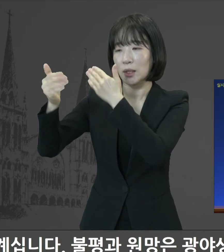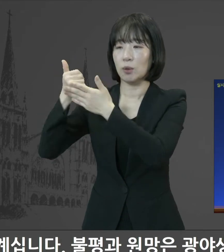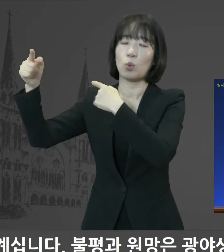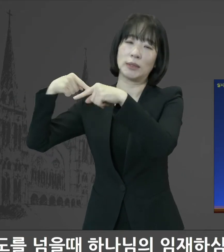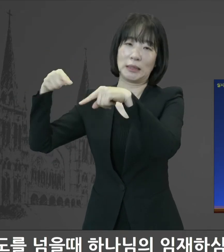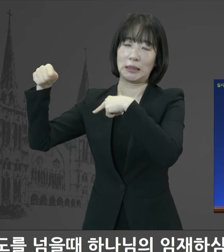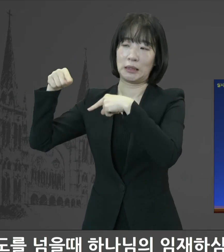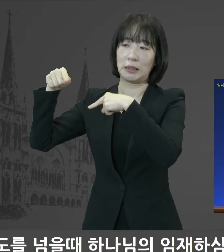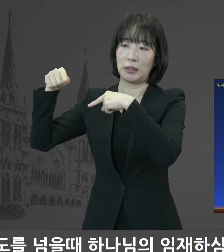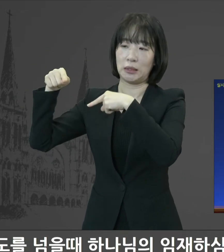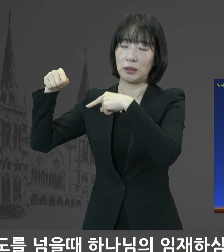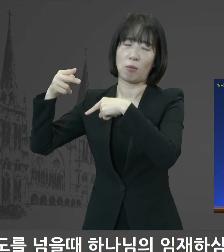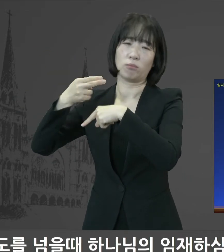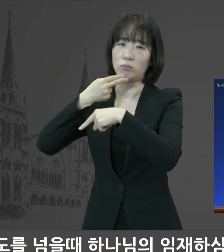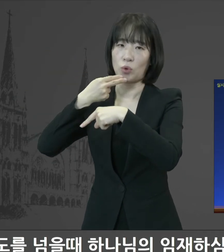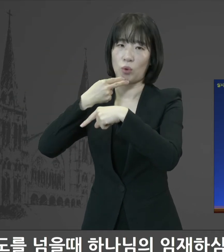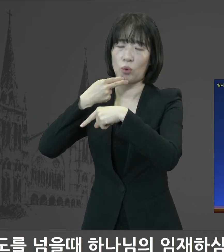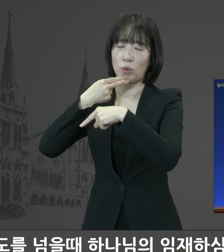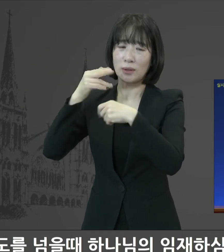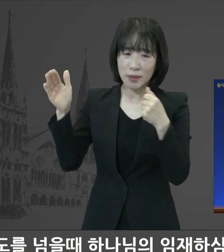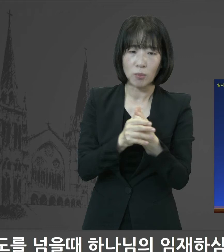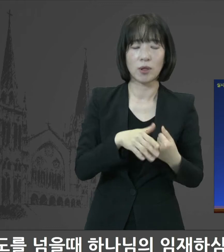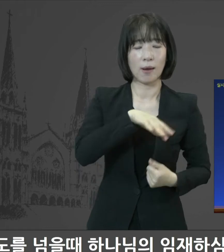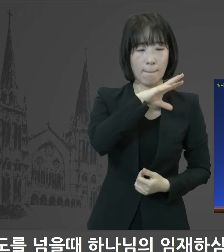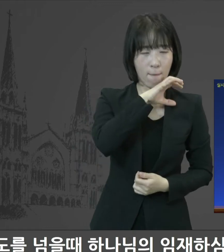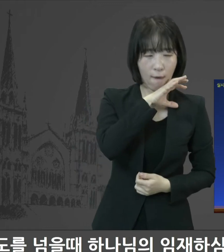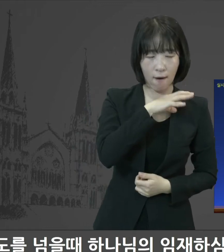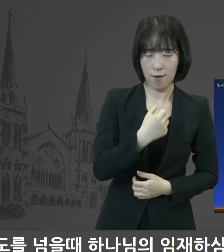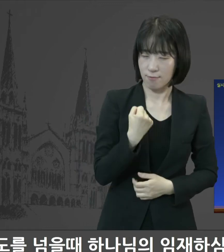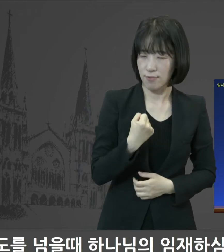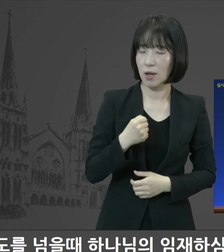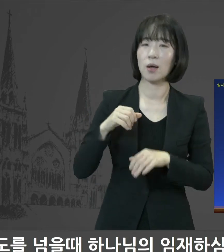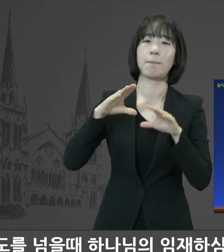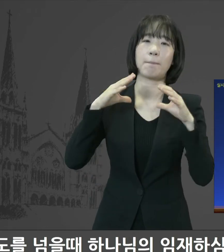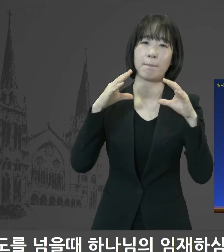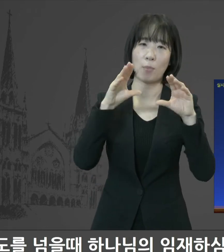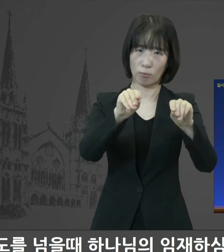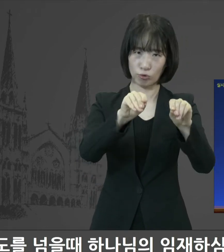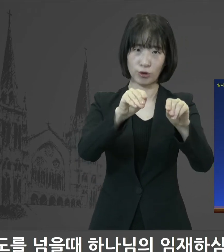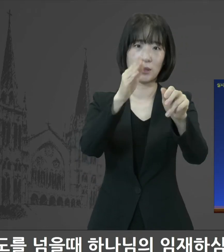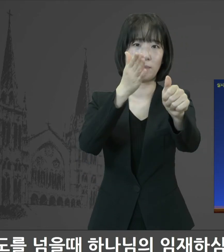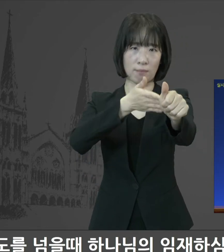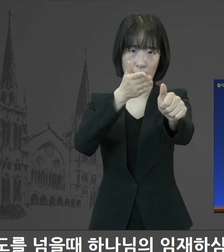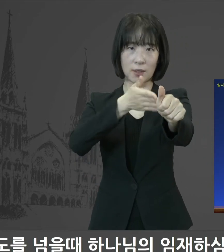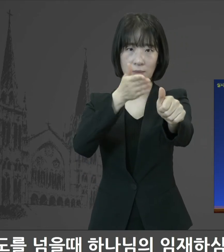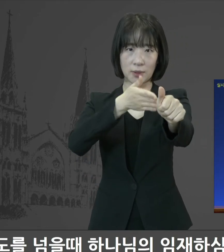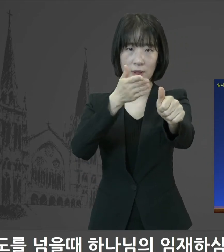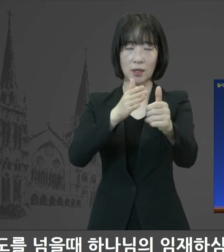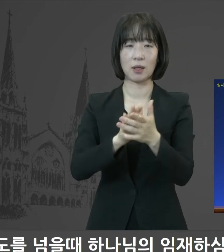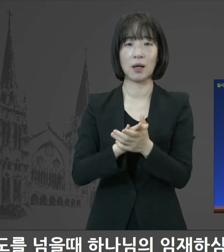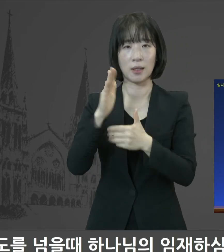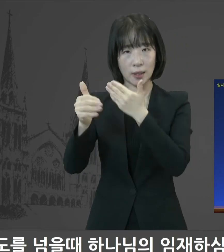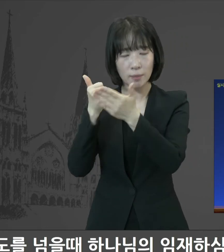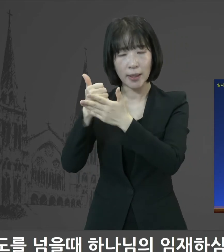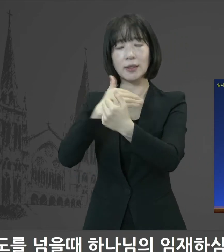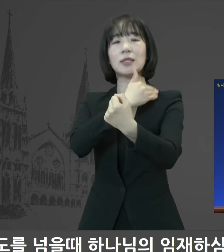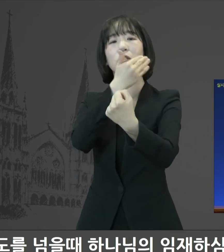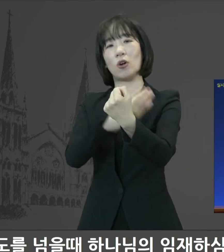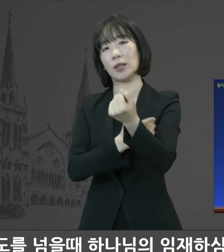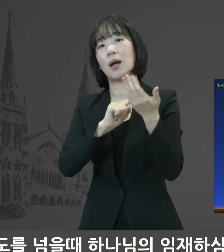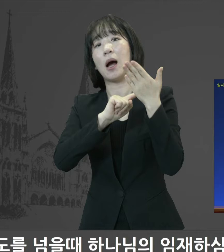겁니다. 여러분, 그럴 수 있는 영적 능력이 시작되기를 주의 이름으로 축원합니다.